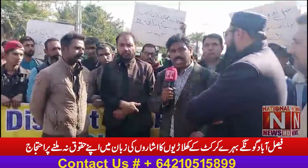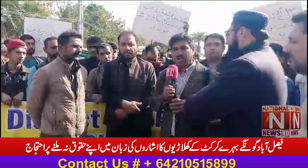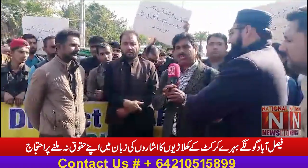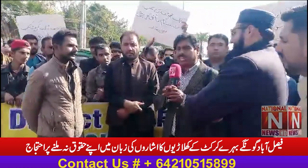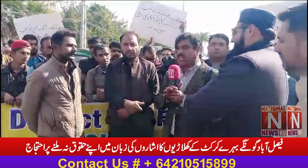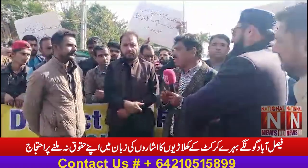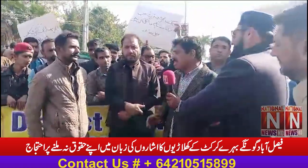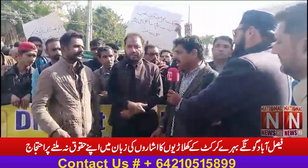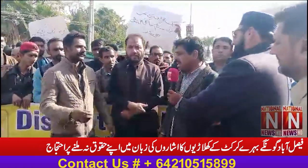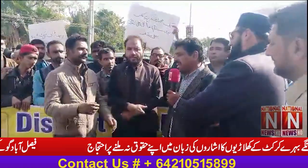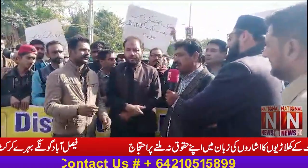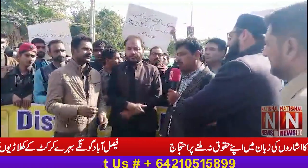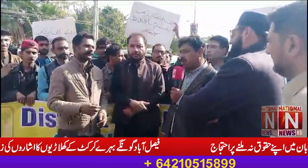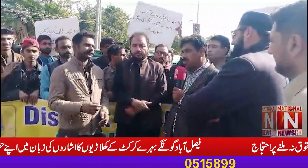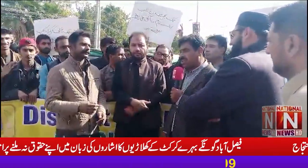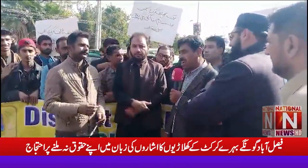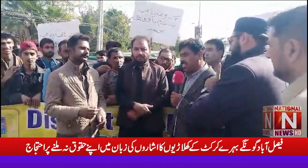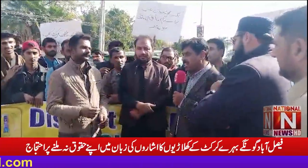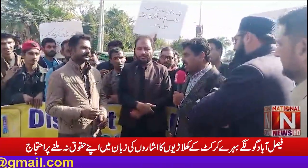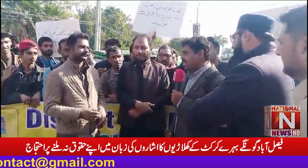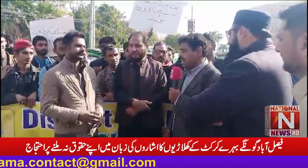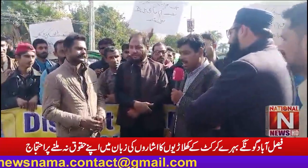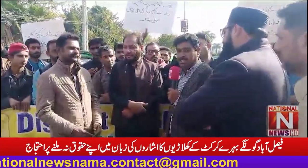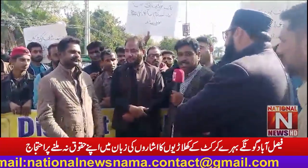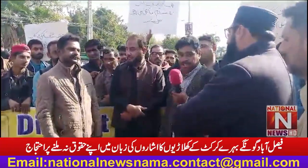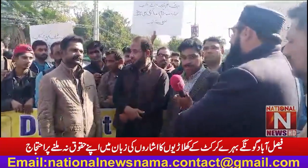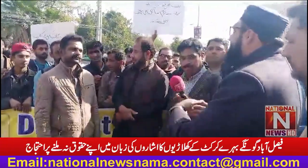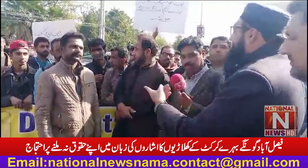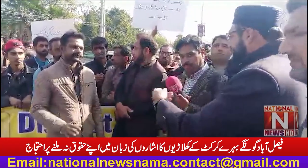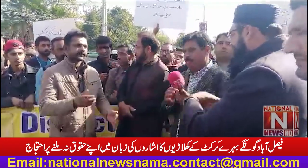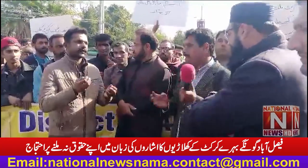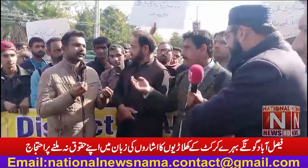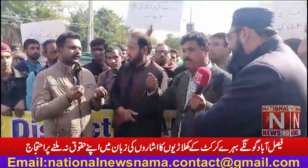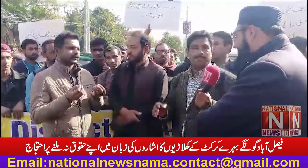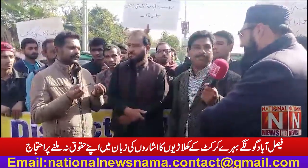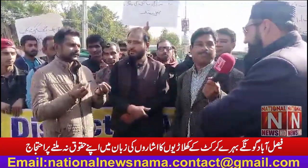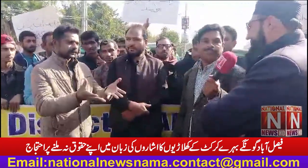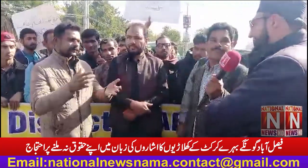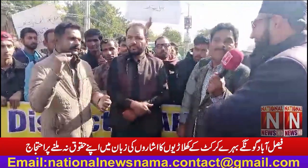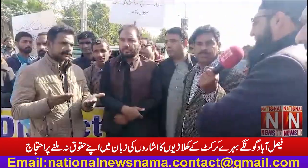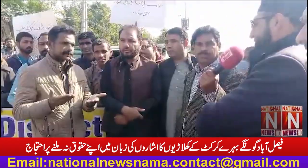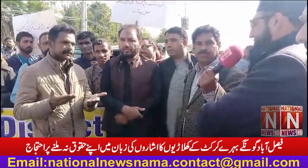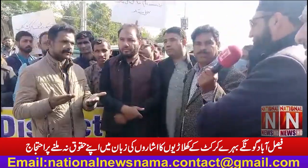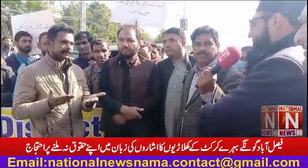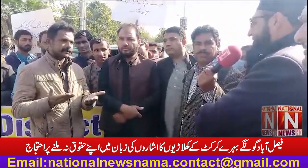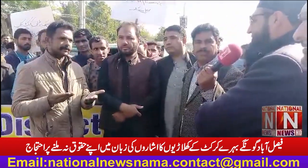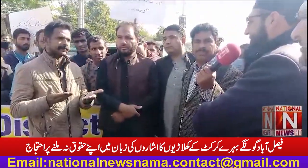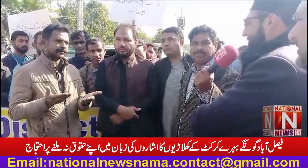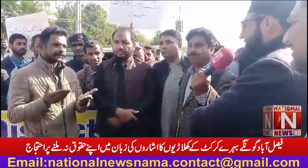दिया गा है या शह मंगएव कौनंडी की ना वाला